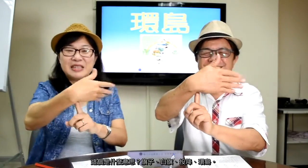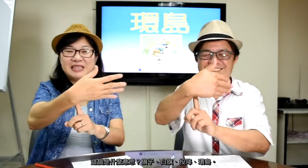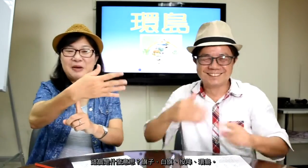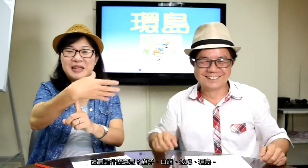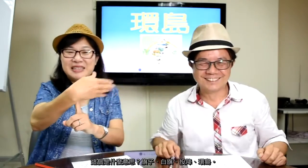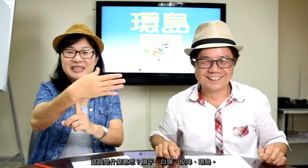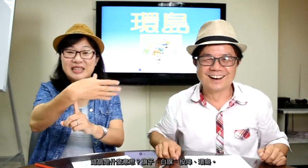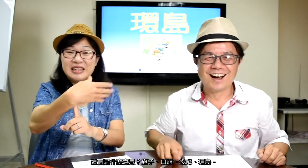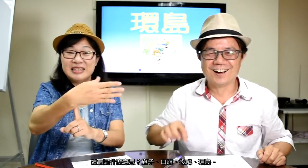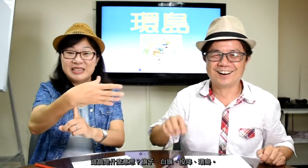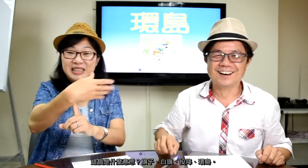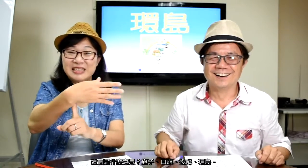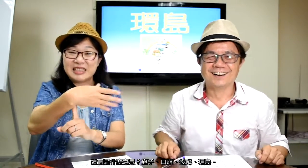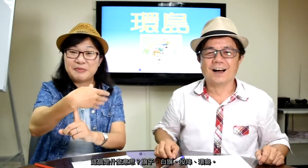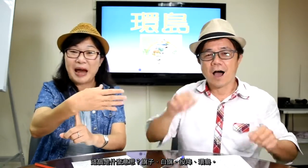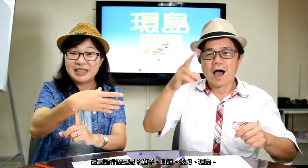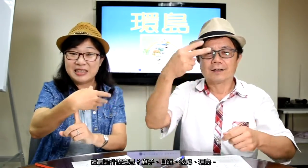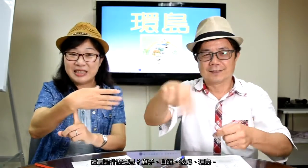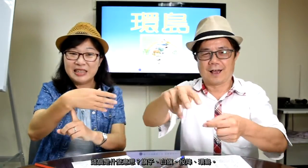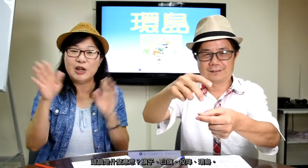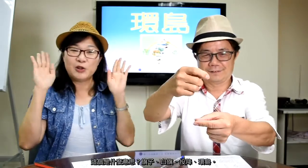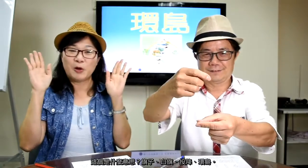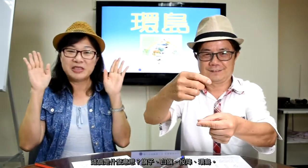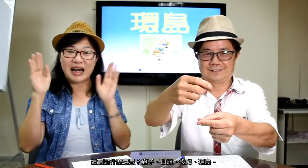这个什么意思？旗子白旗投降，